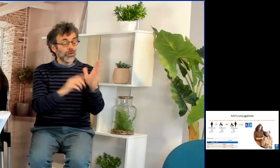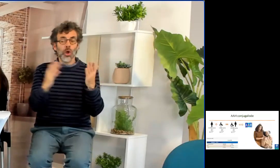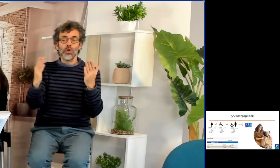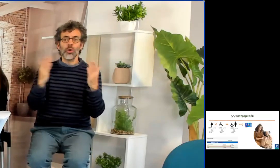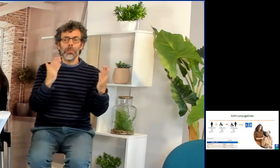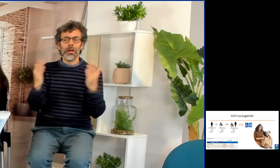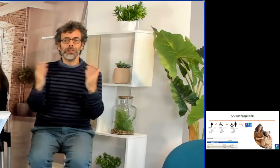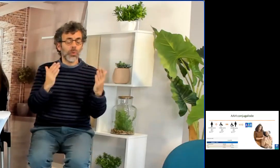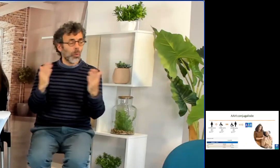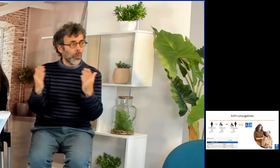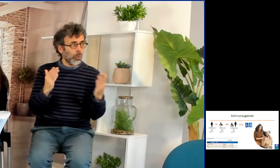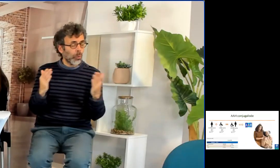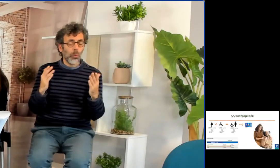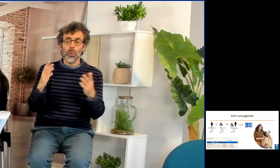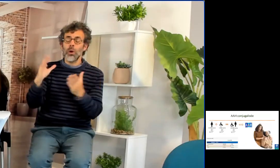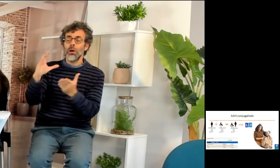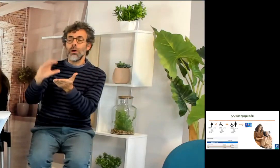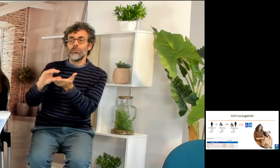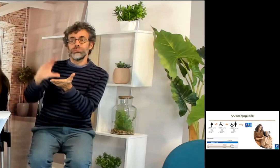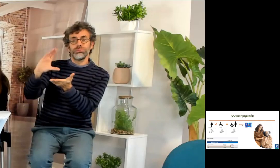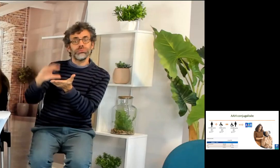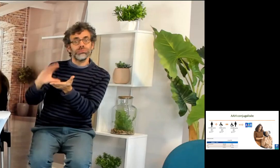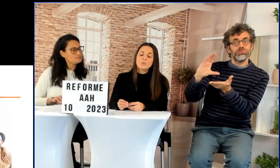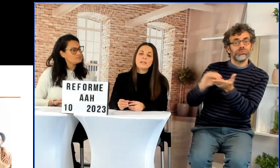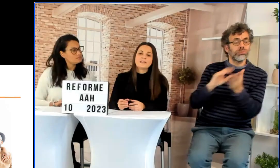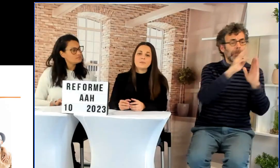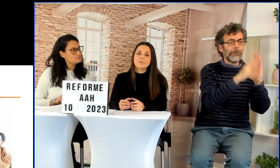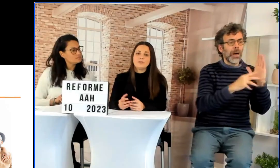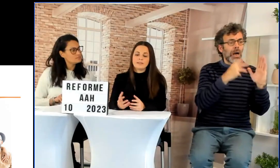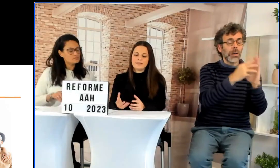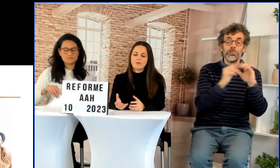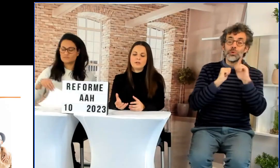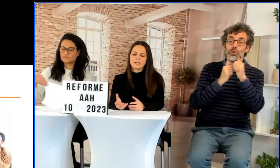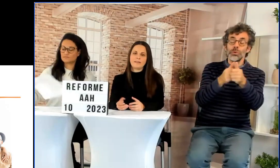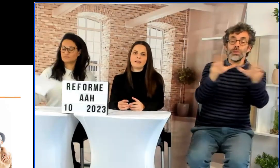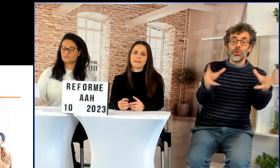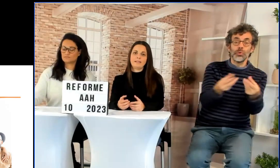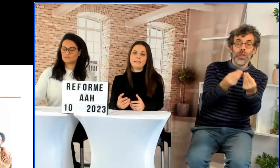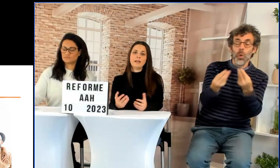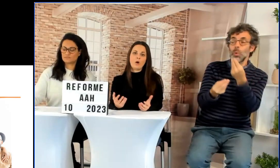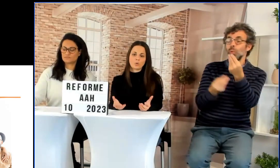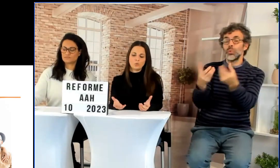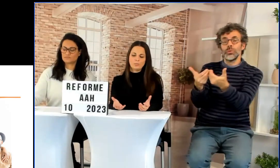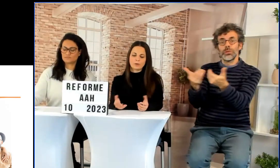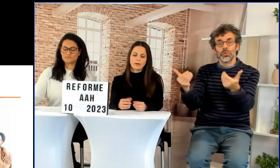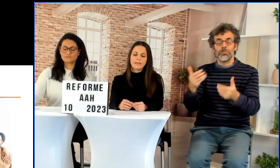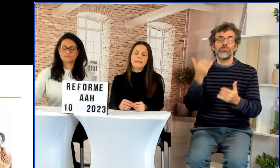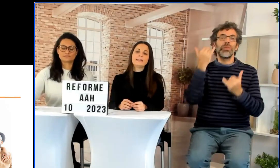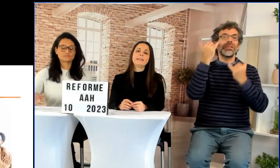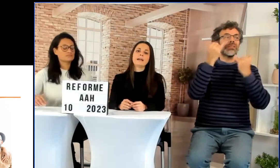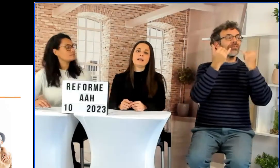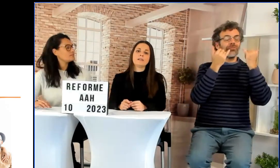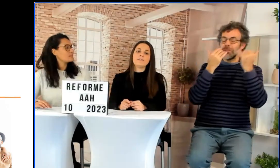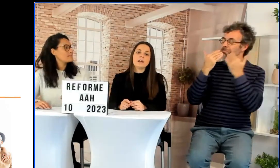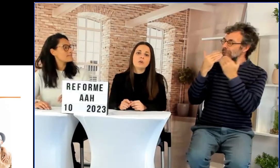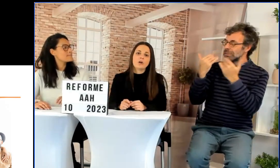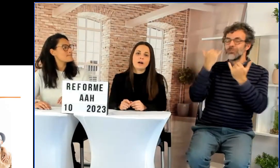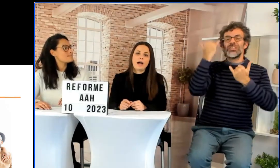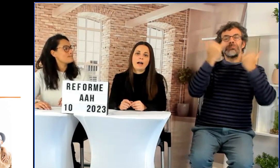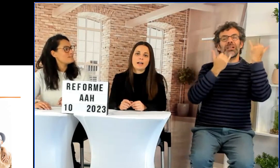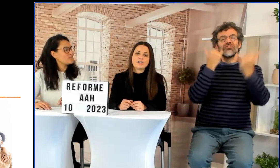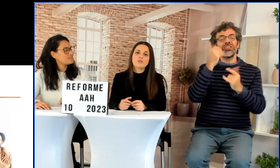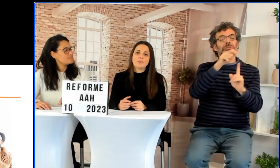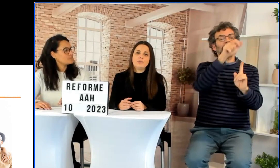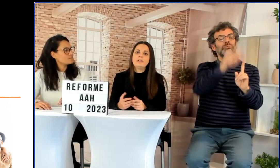mode conjugalisé ou non. Prenons l'exemple d'un allocataire qui est en couple et qui a un